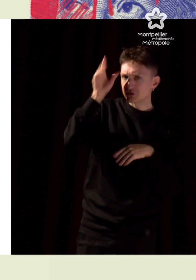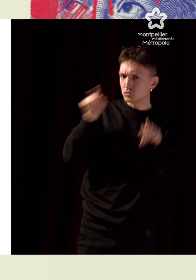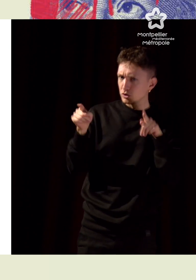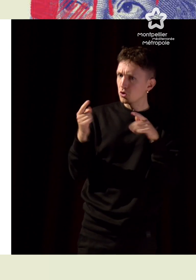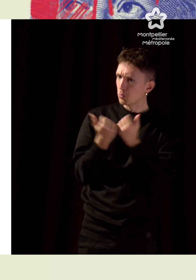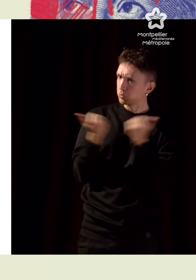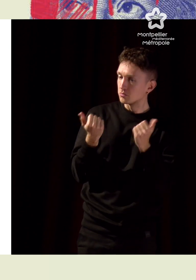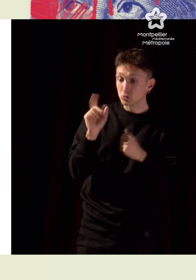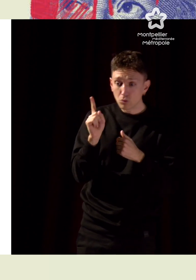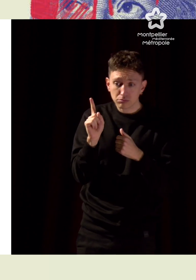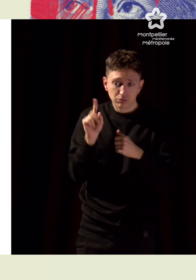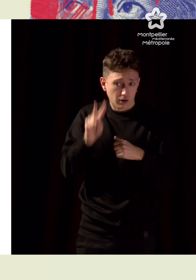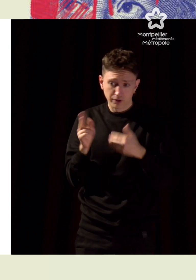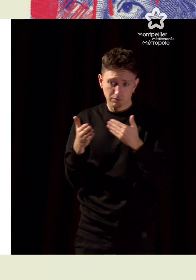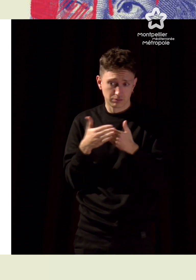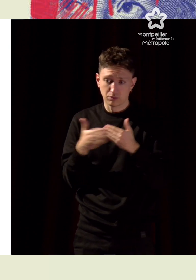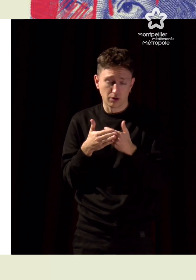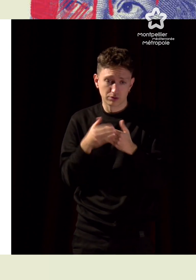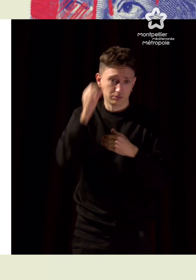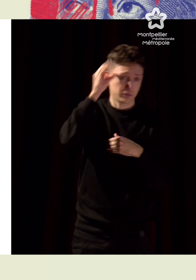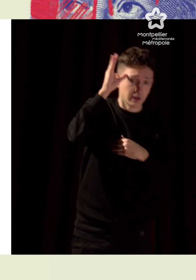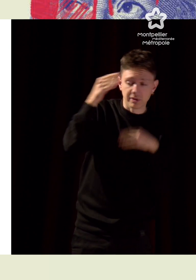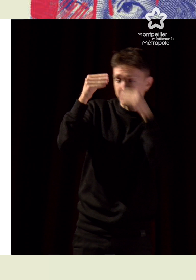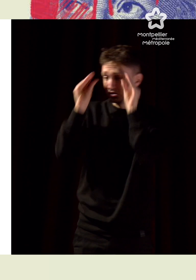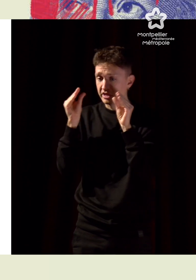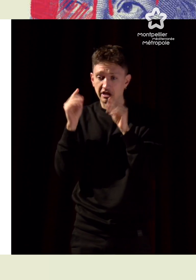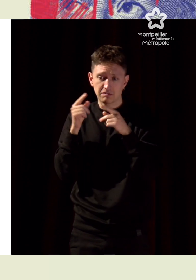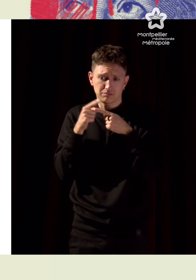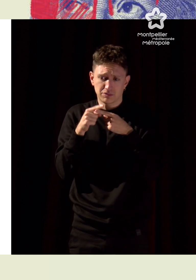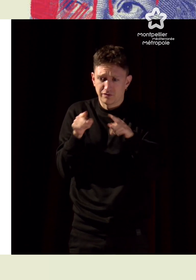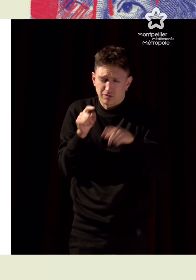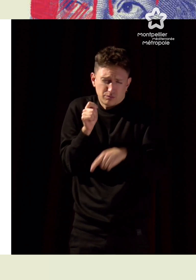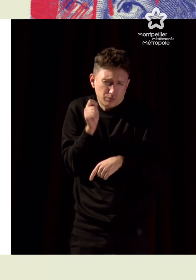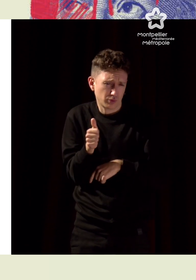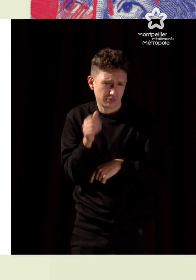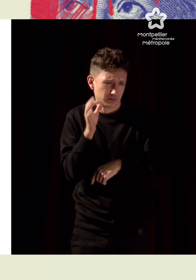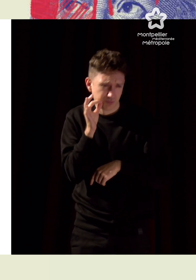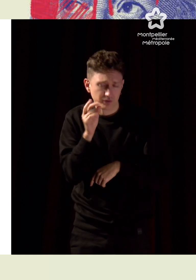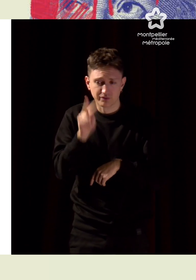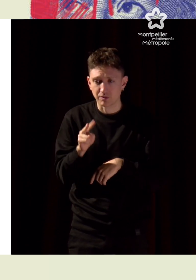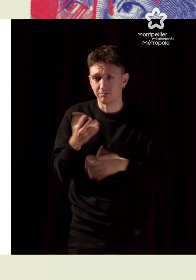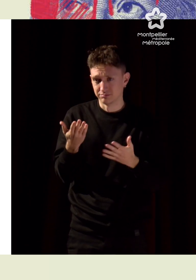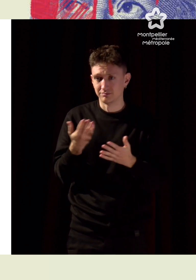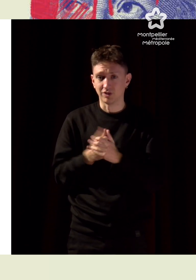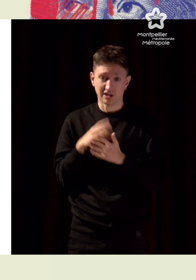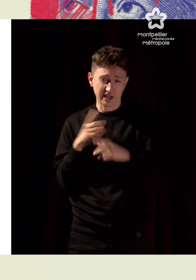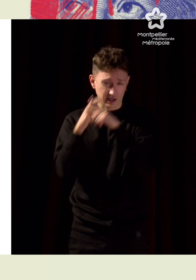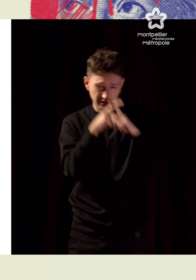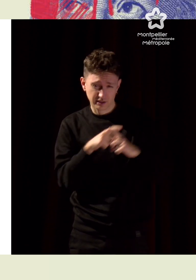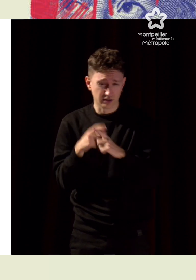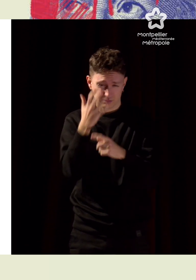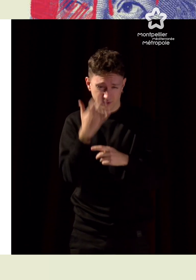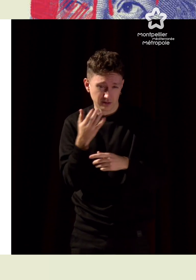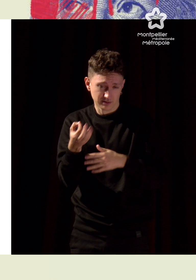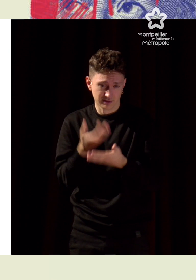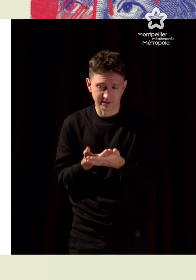ou si vous avez un chapitre Néandertal, il y a en fait très peu de différence. C'est ce qui est mesuré par ce chiffre. Néandertal et Sapiens